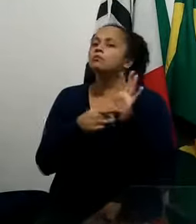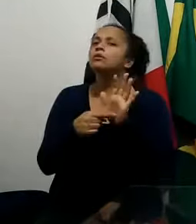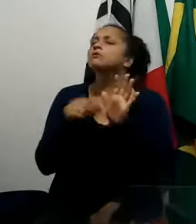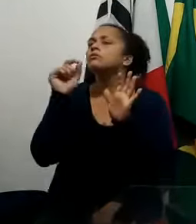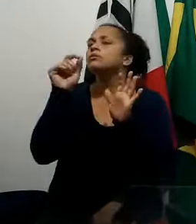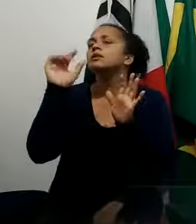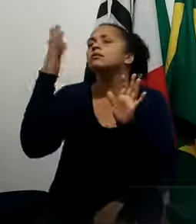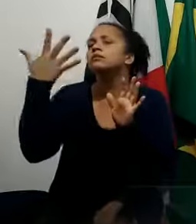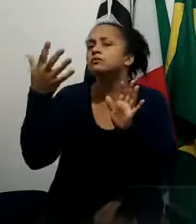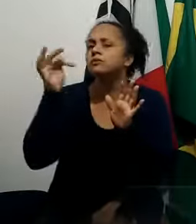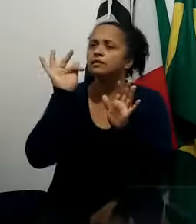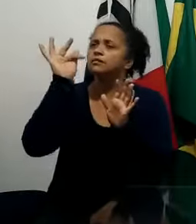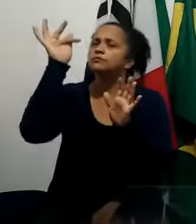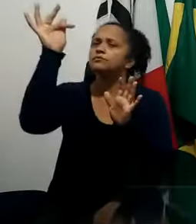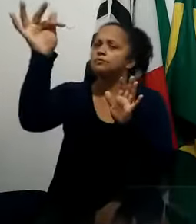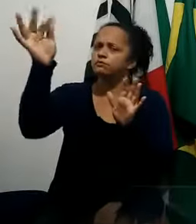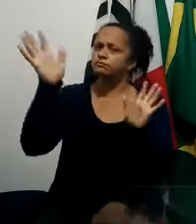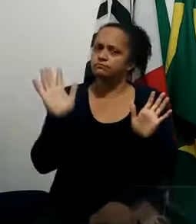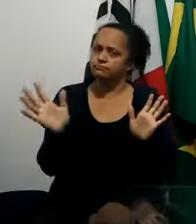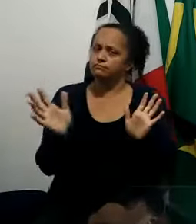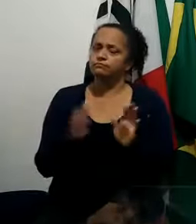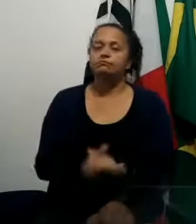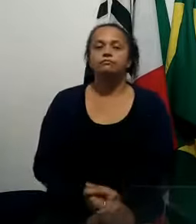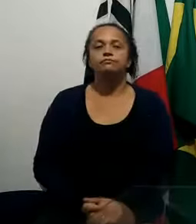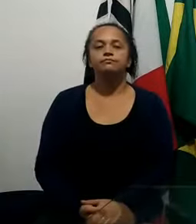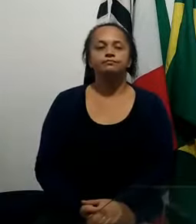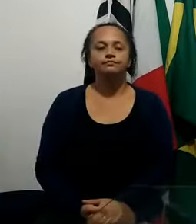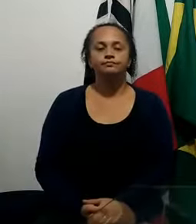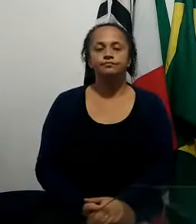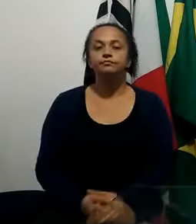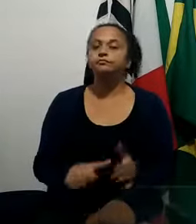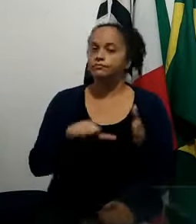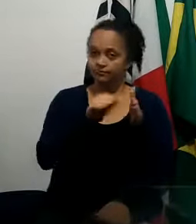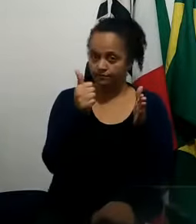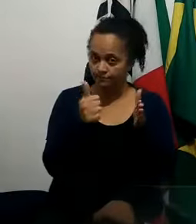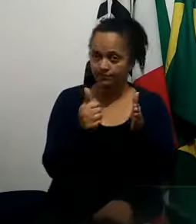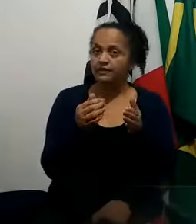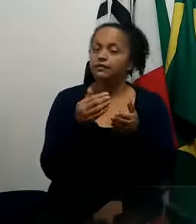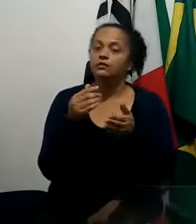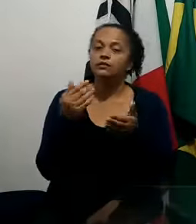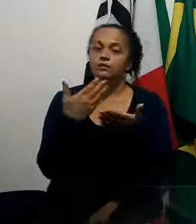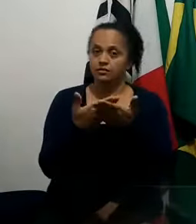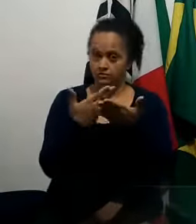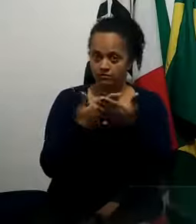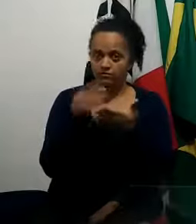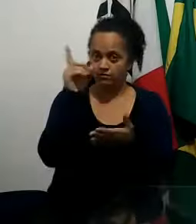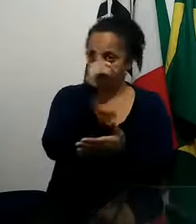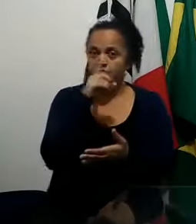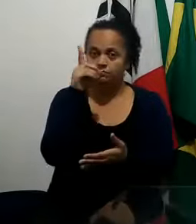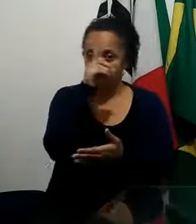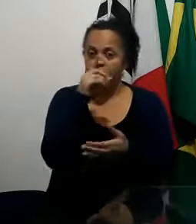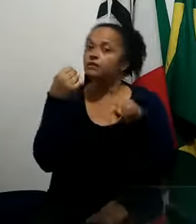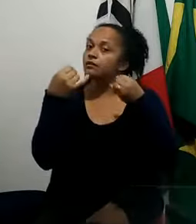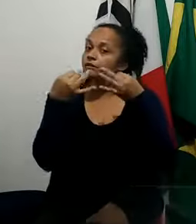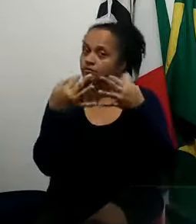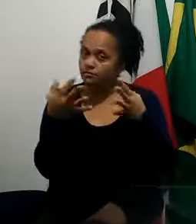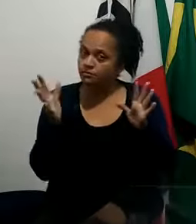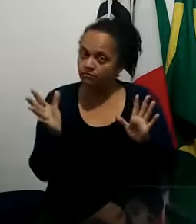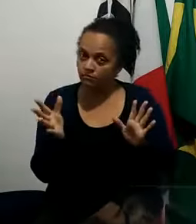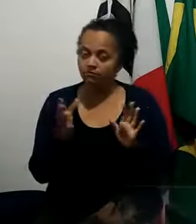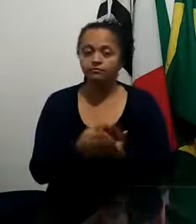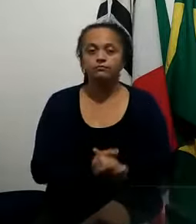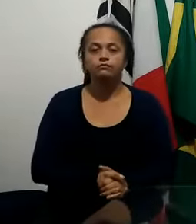dos acontecimentos futuros, né? Então, a primeira coisa que nós estudamos no domingo foi a respeito